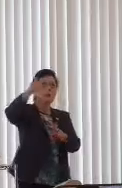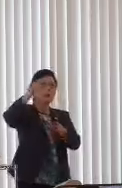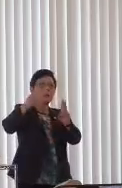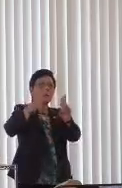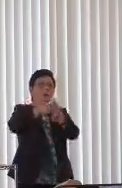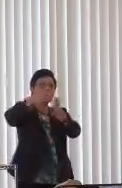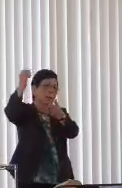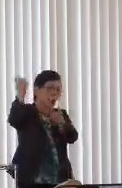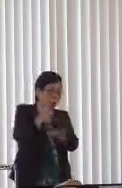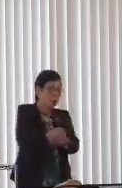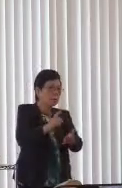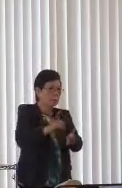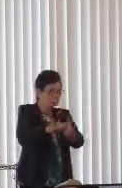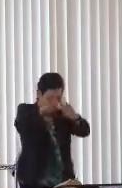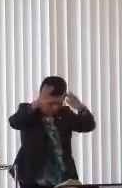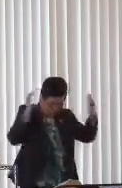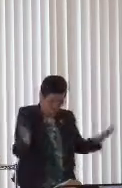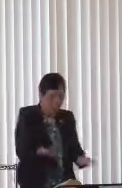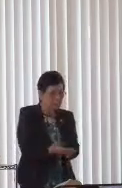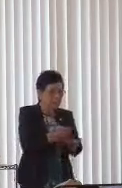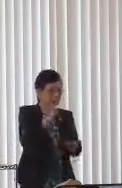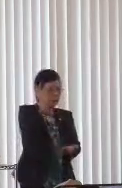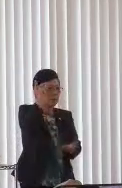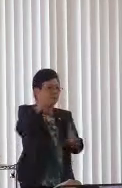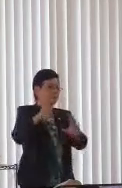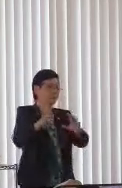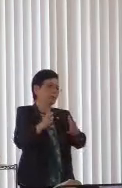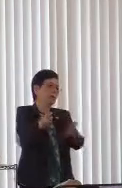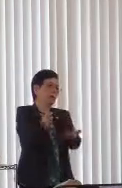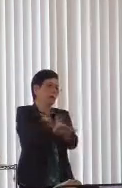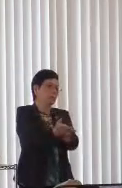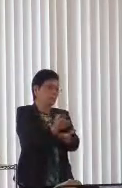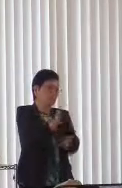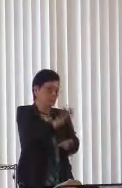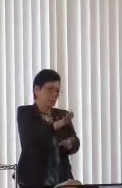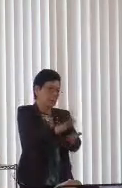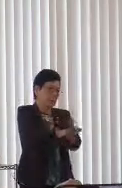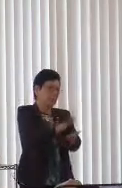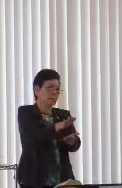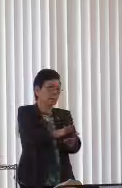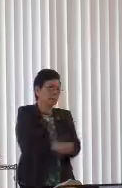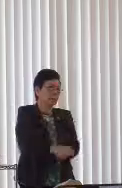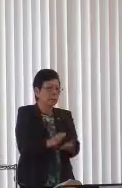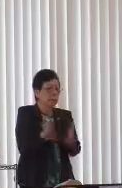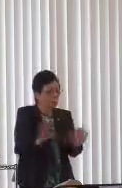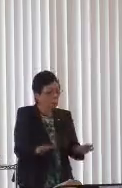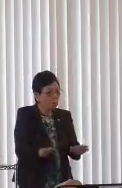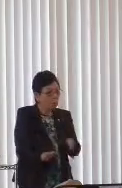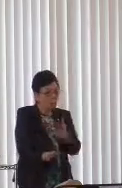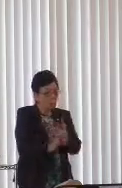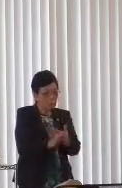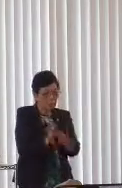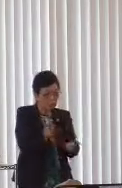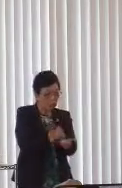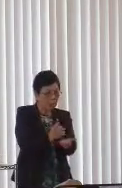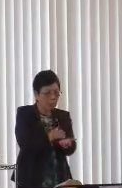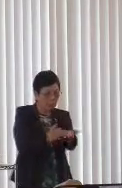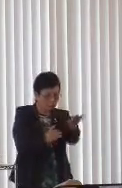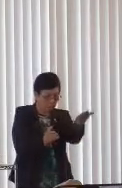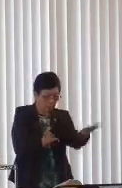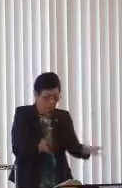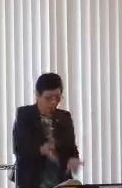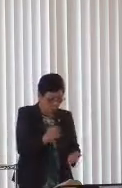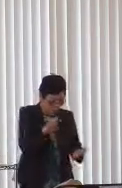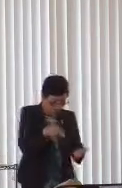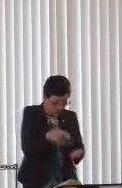形で神の国が到来する。で、今日のこの例え話を見てい